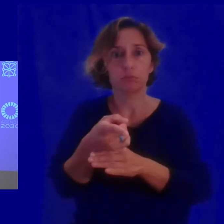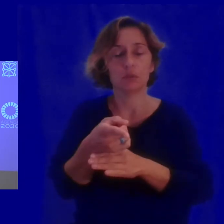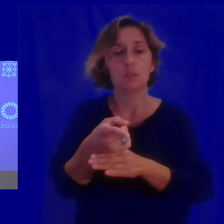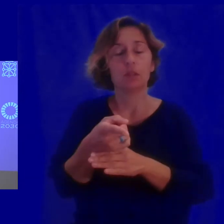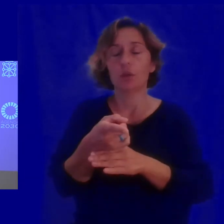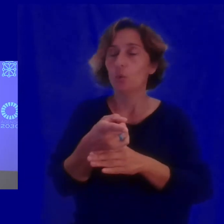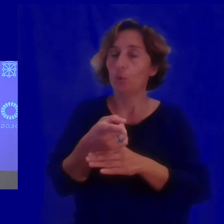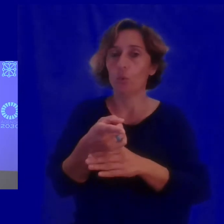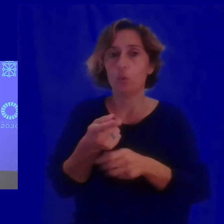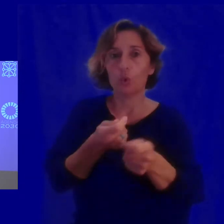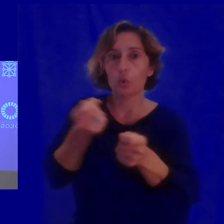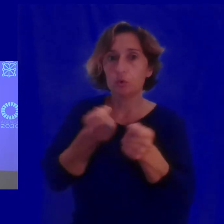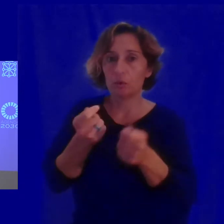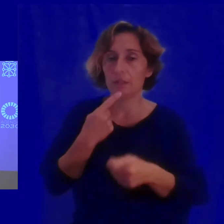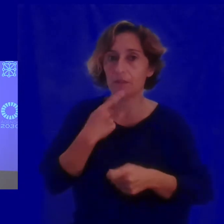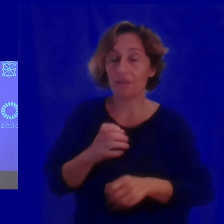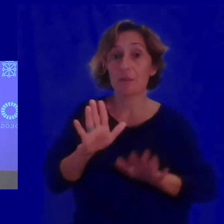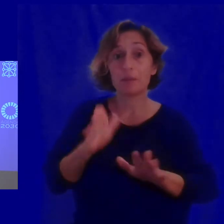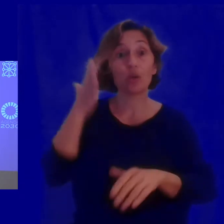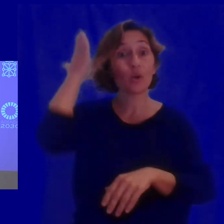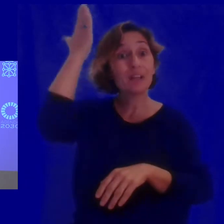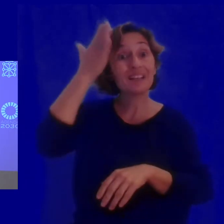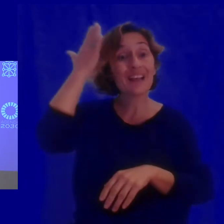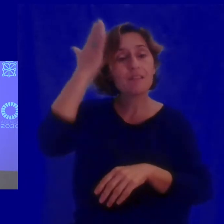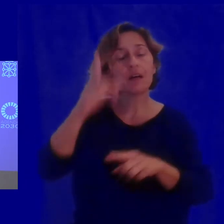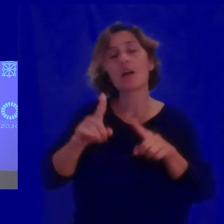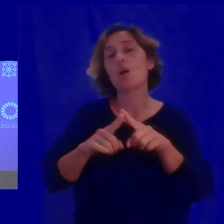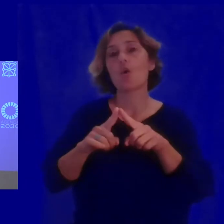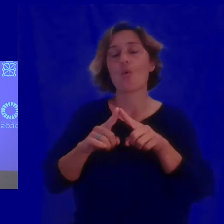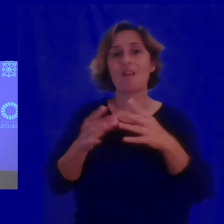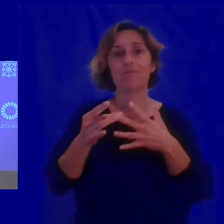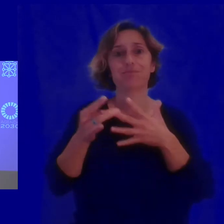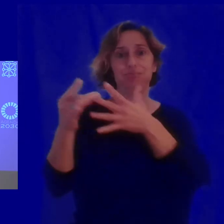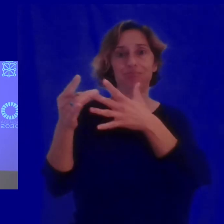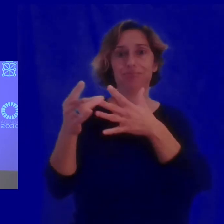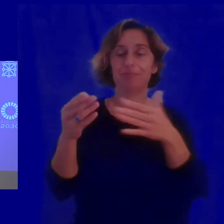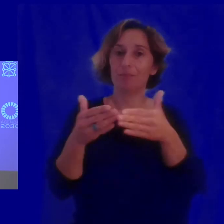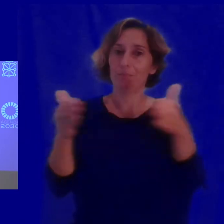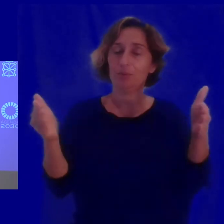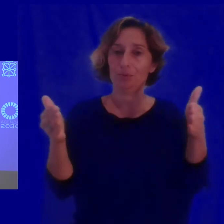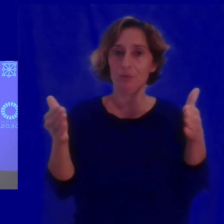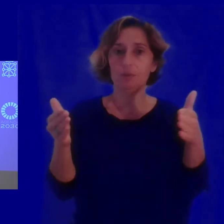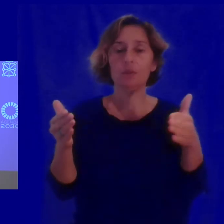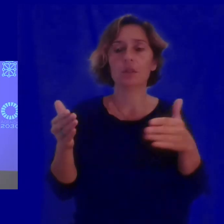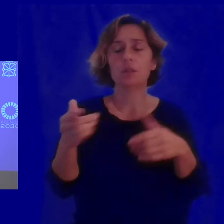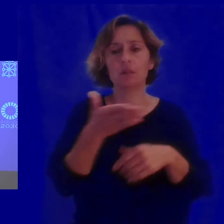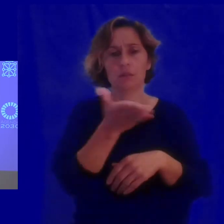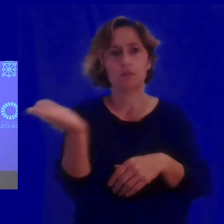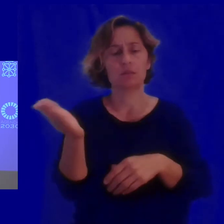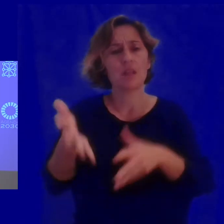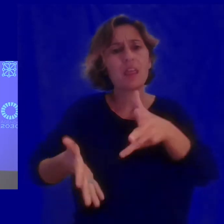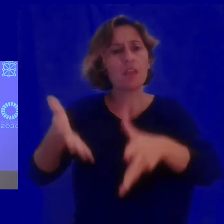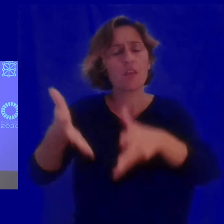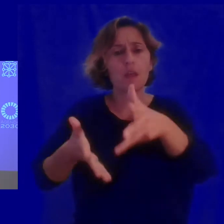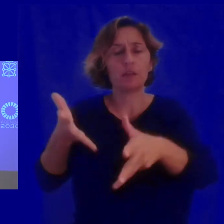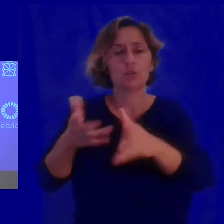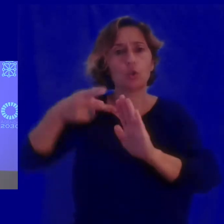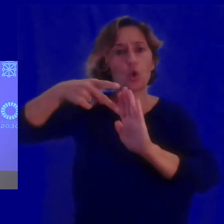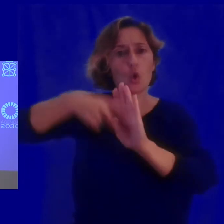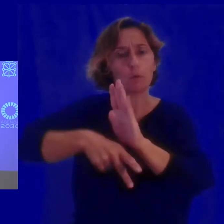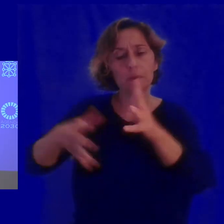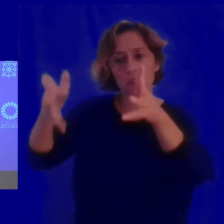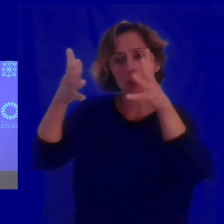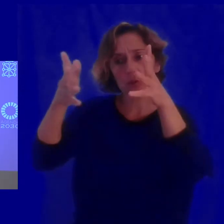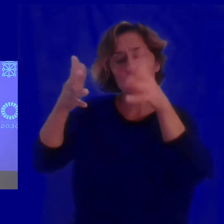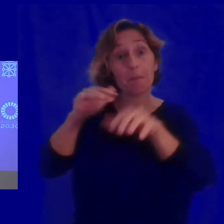Y Navarra, en este sentido, ha abierto camino. La ciudadanía ha cumplido en gran medida las normas y las